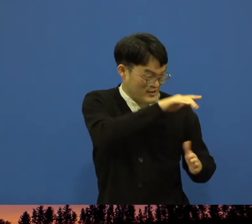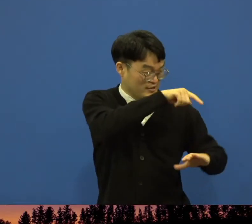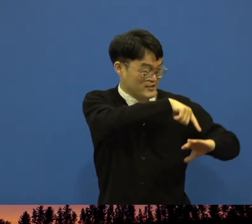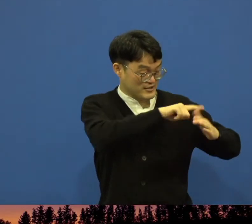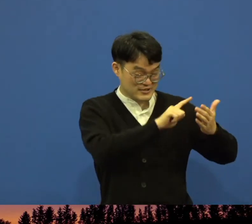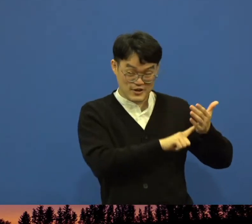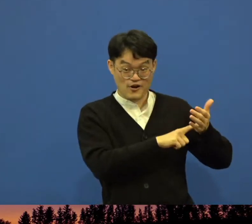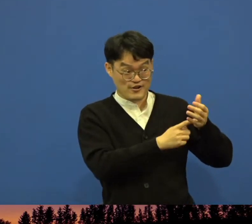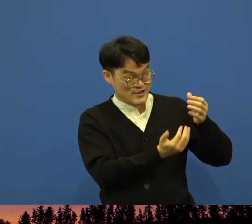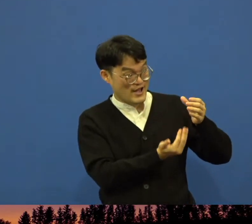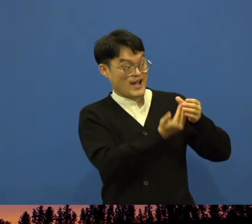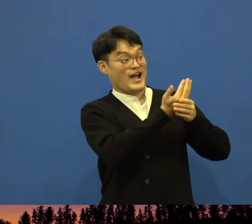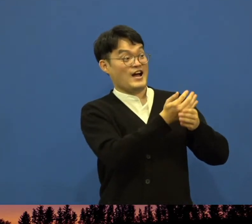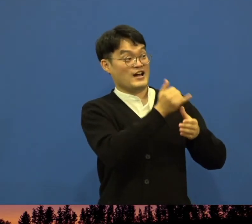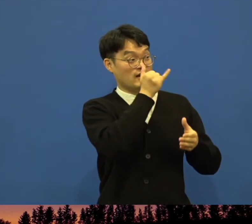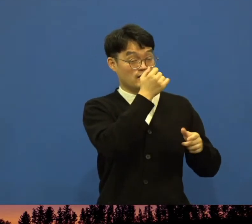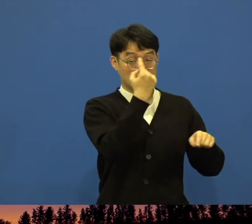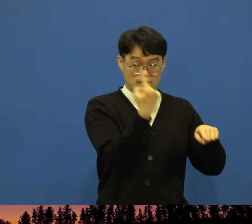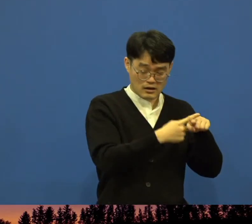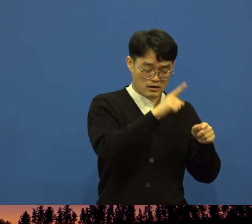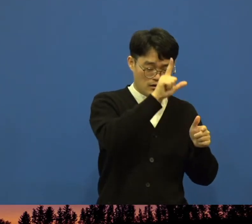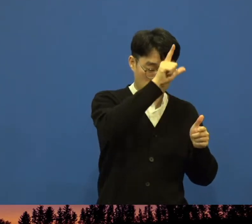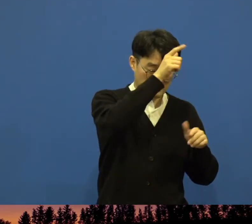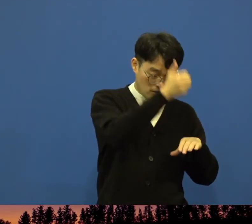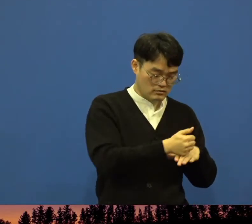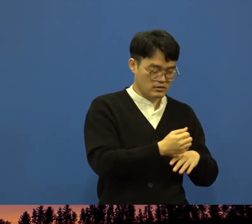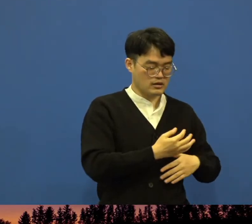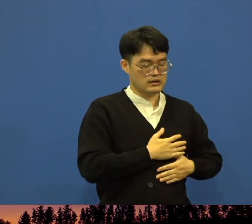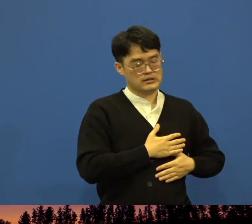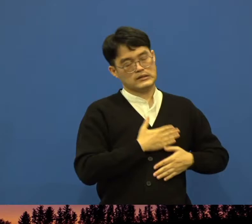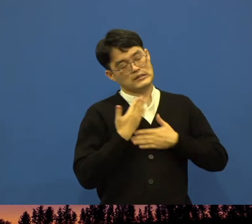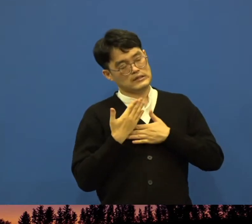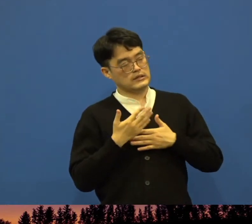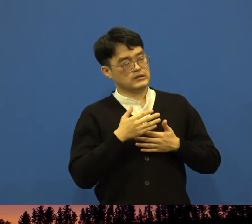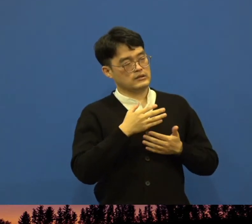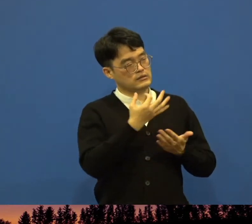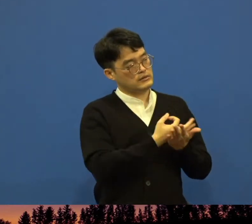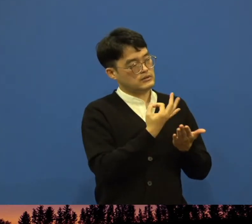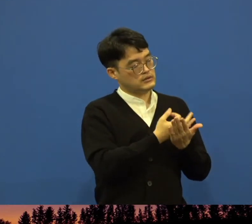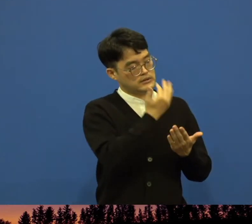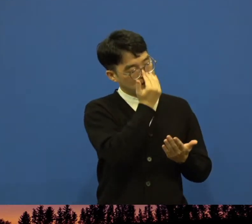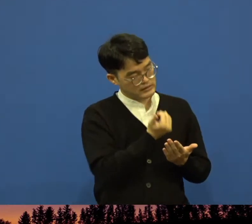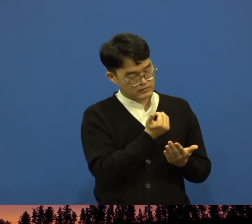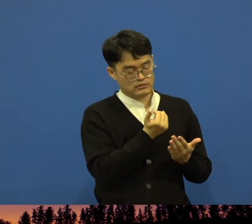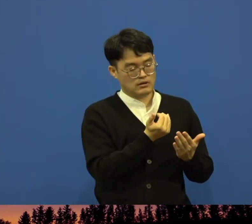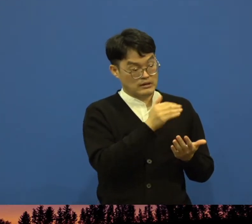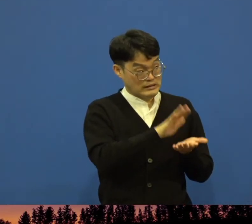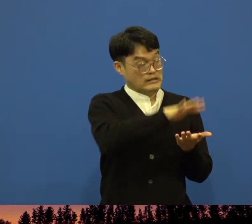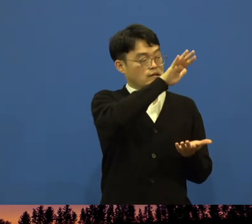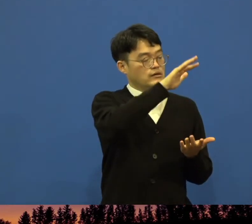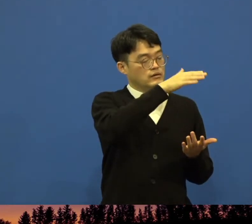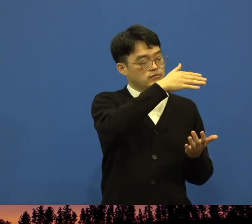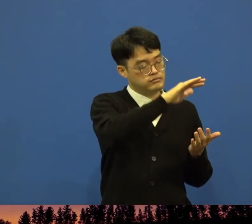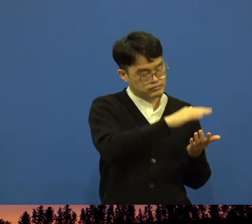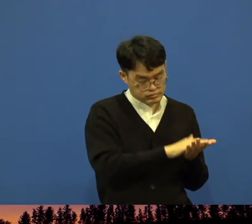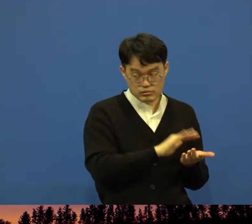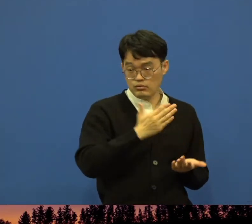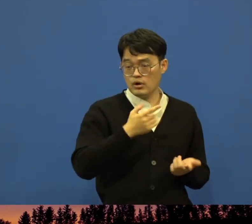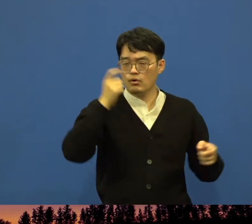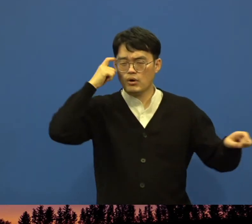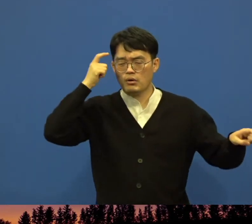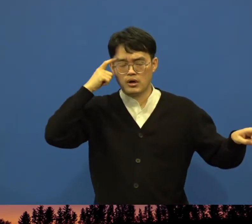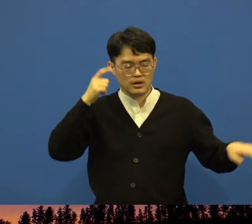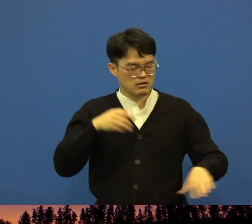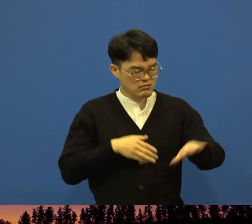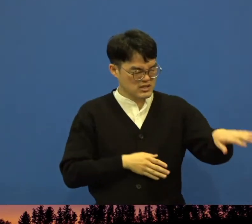열정이 사라져버리는 거죠. 돈을 추구하는 게 아니라 돈을 찾던 사람이 다른 걸 이제 추구하게 되는 이유가 돈에서 진정한 우리 열정이